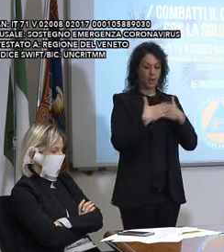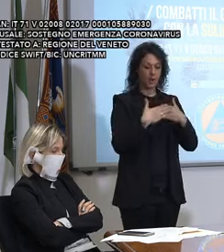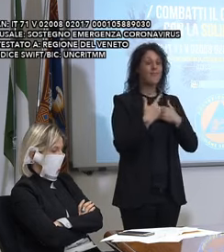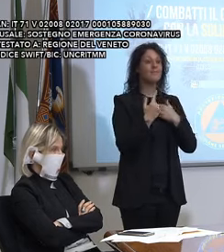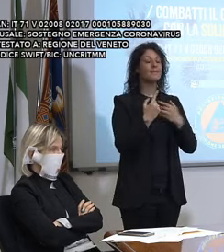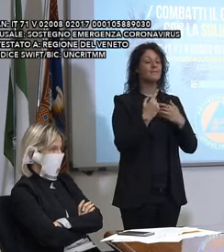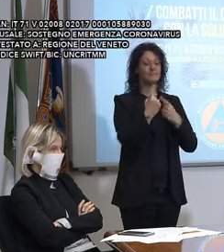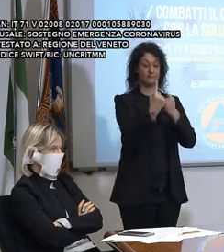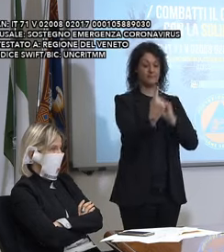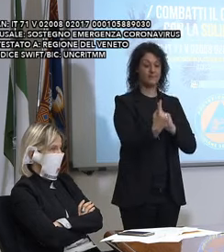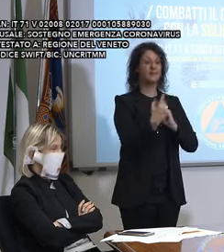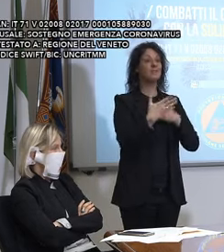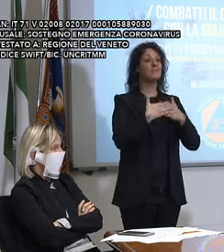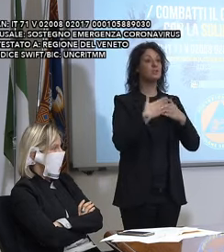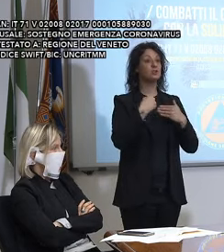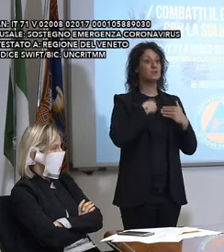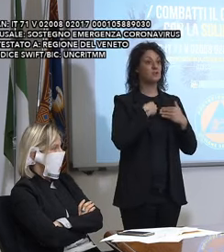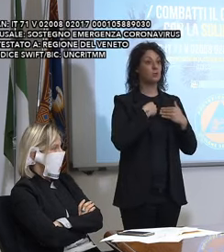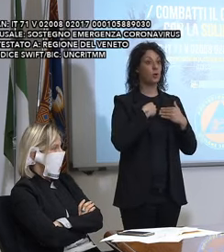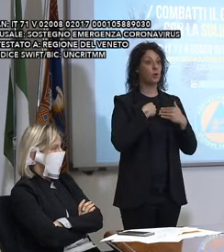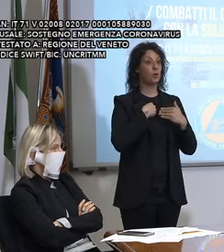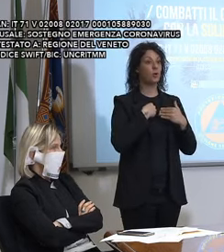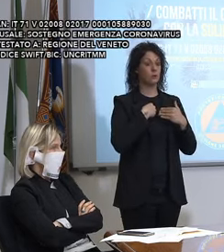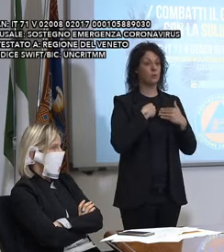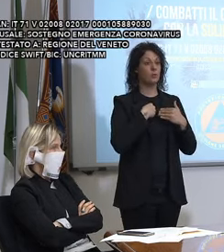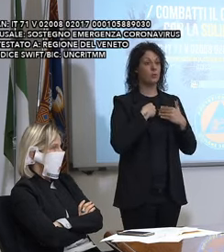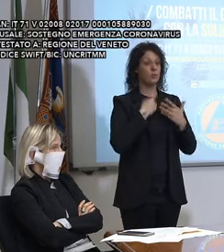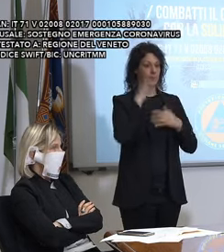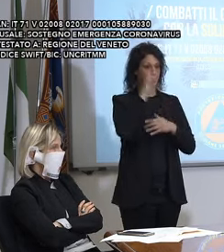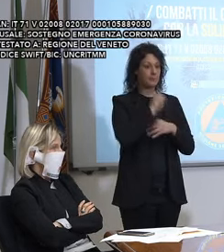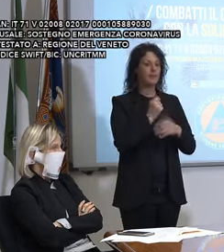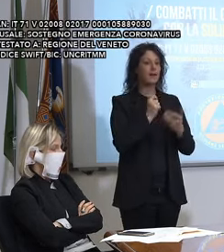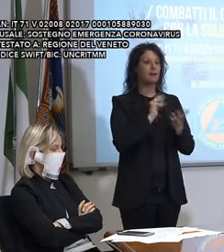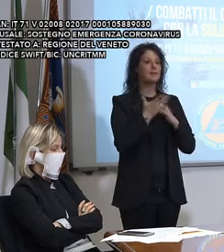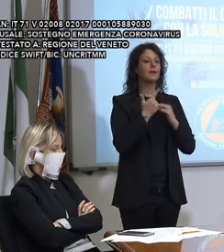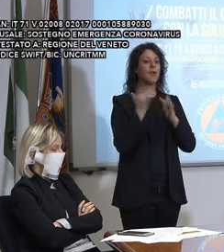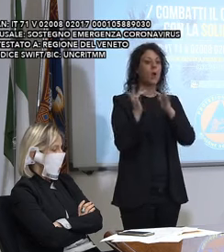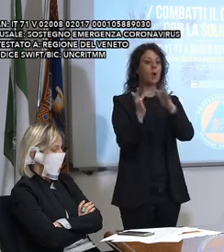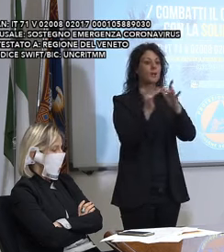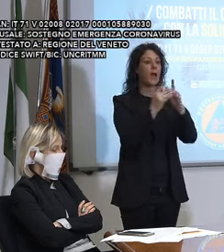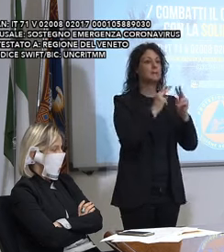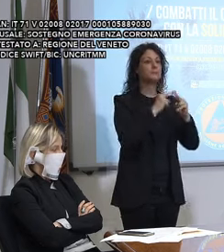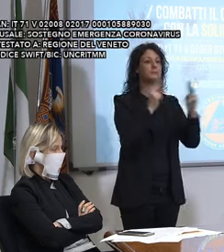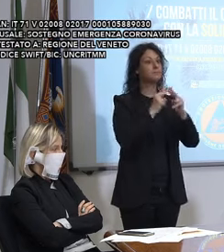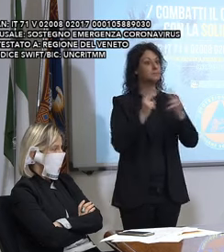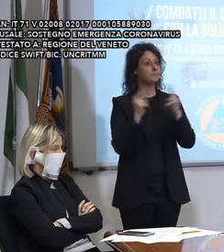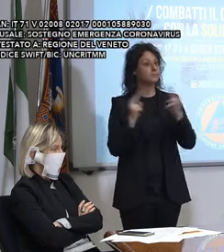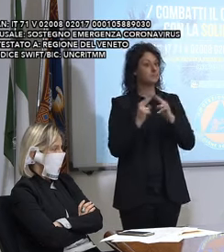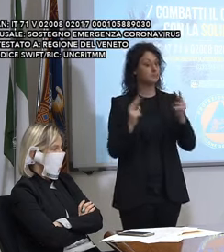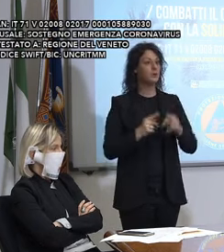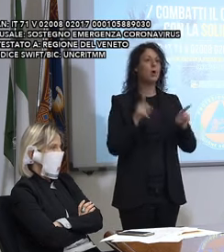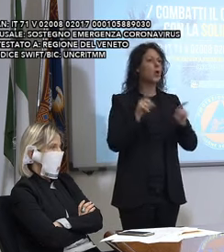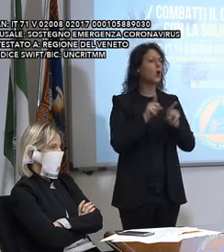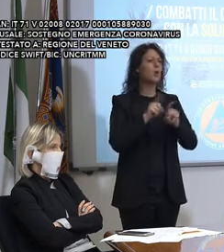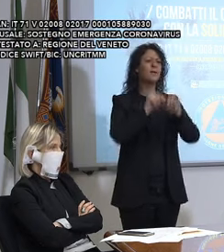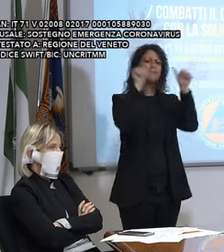d'ora. Capite che abbiamo una ricerca di contatti che è eccezionale, è esattamente il modello coreano, è questo che noi vogliamo